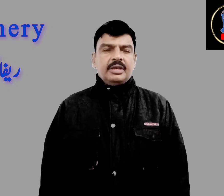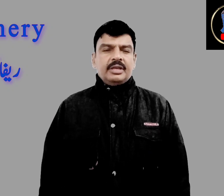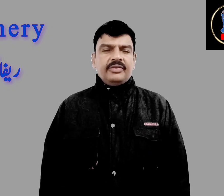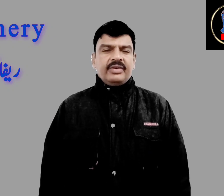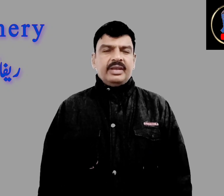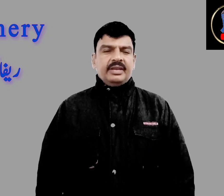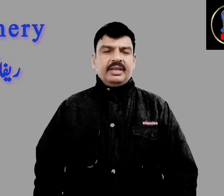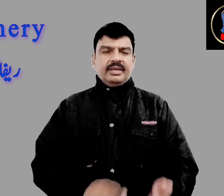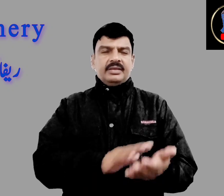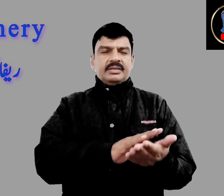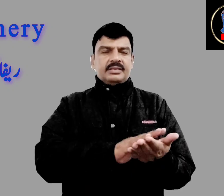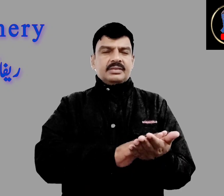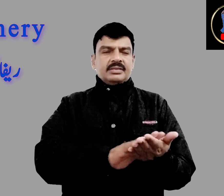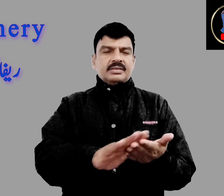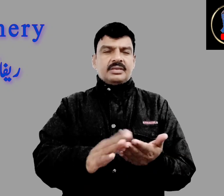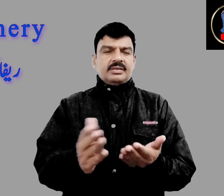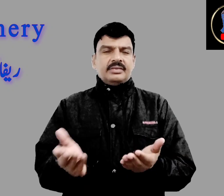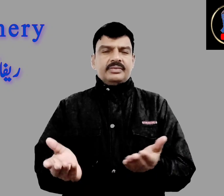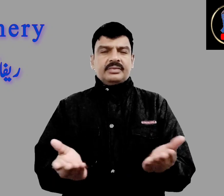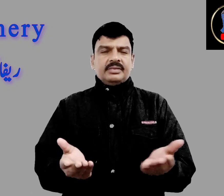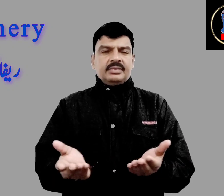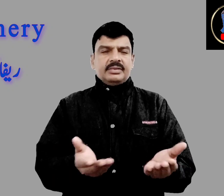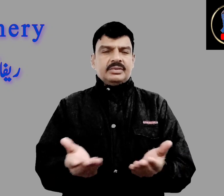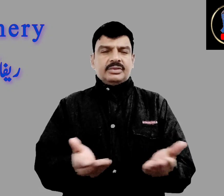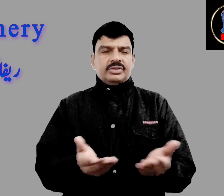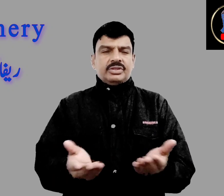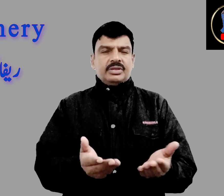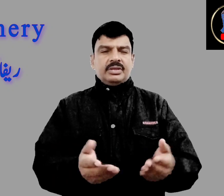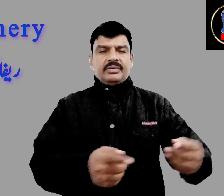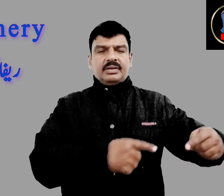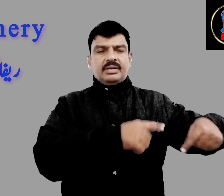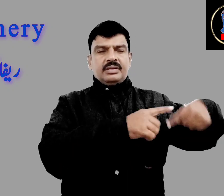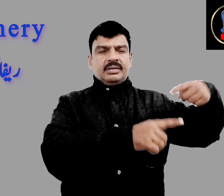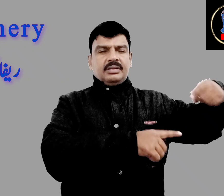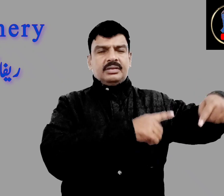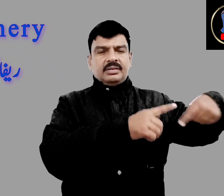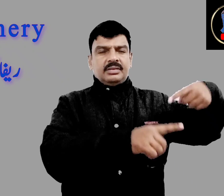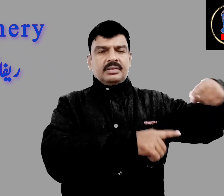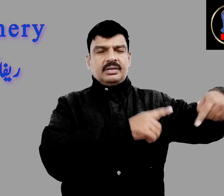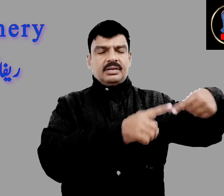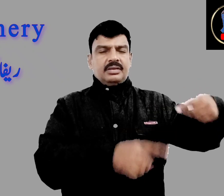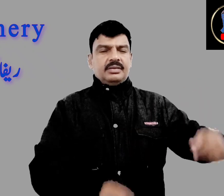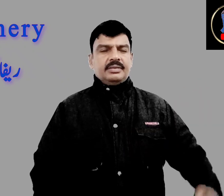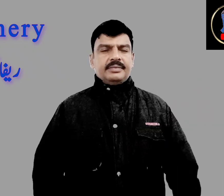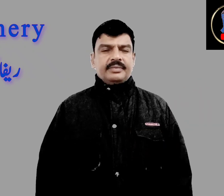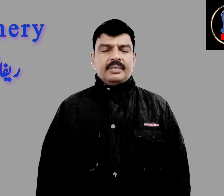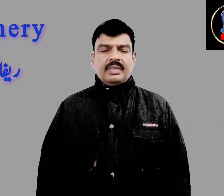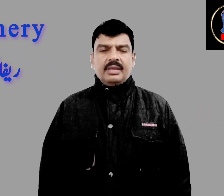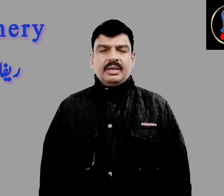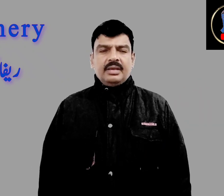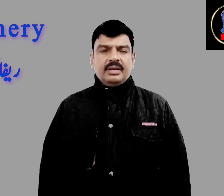छानना। रिफाइनरी। सात छानने वाला कारखाना।